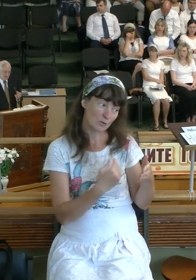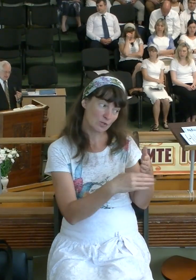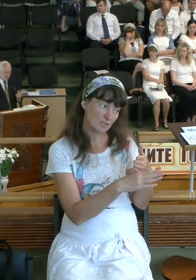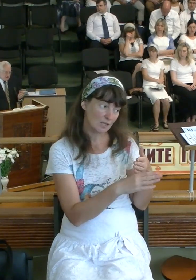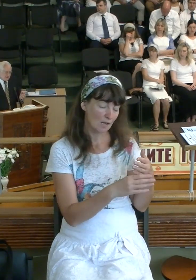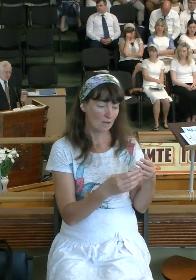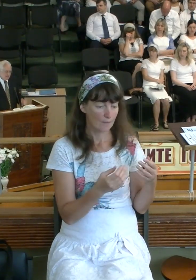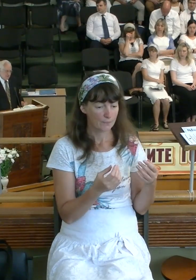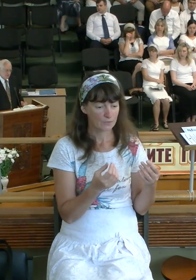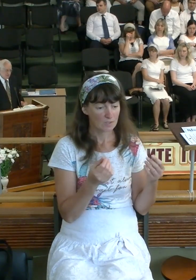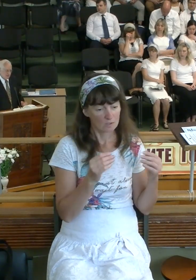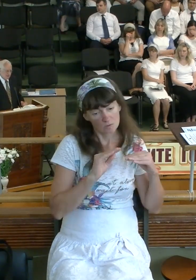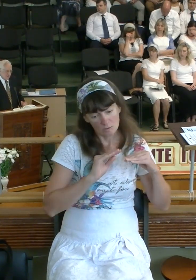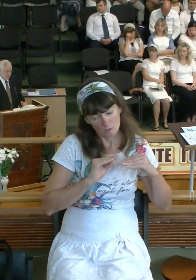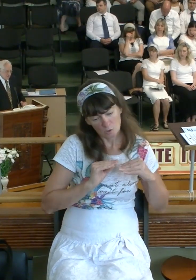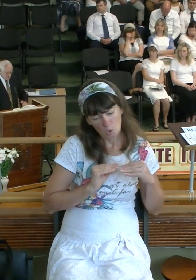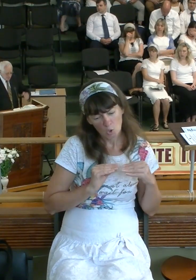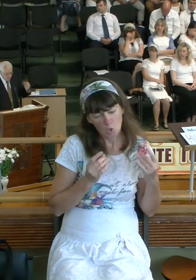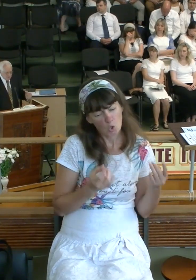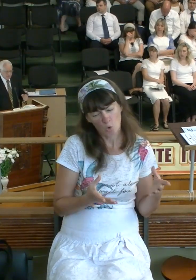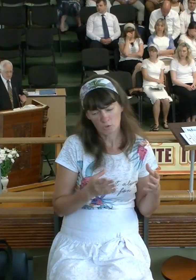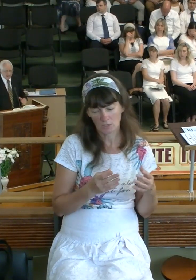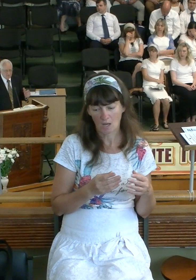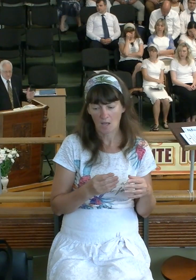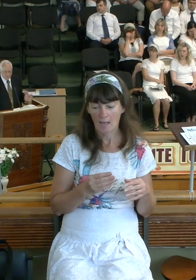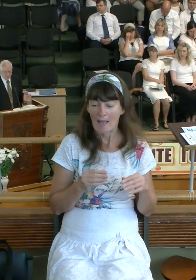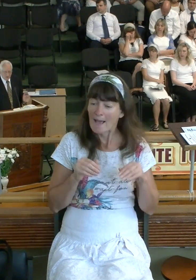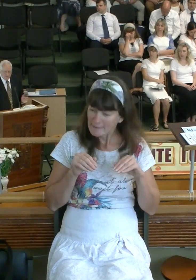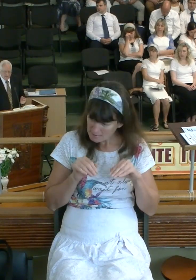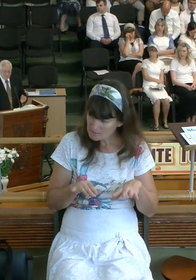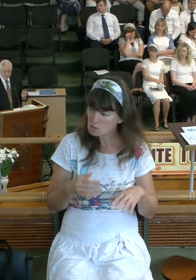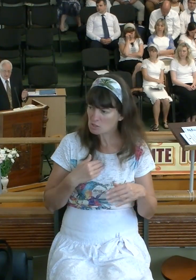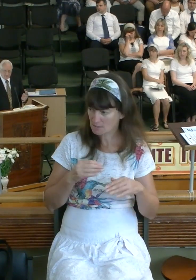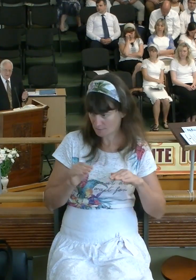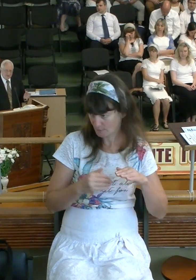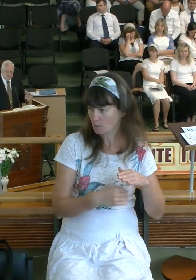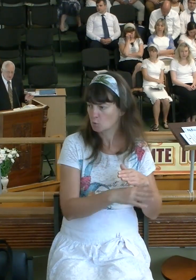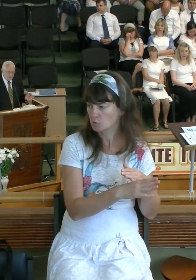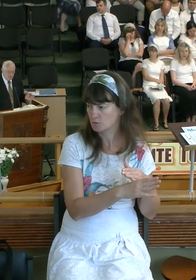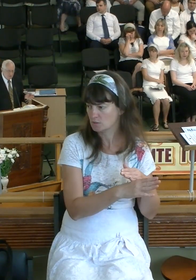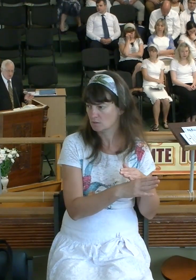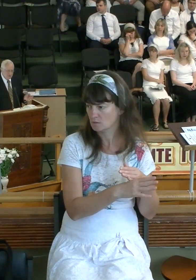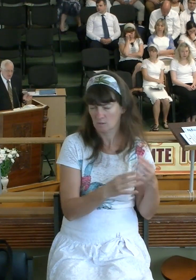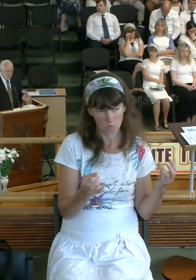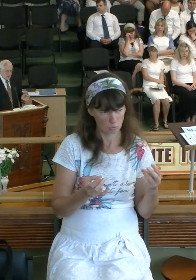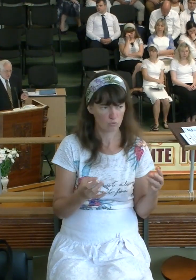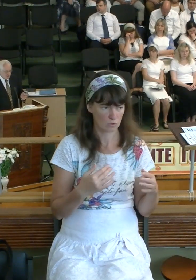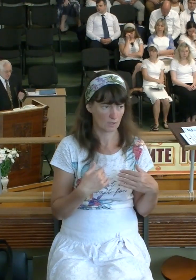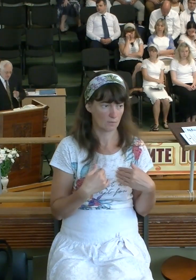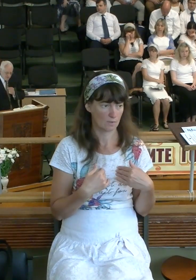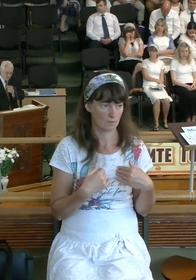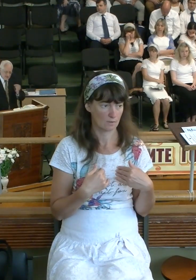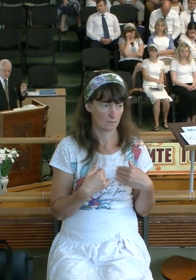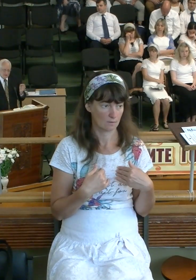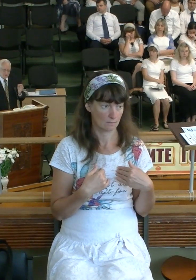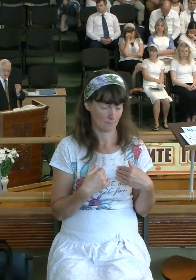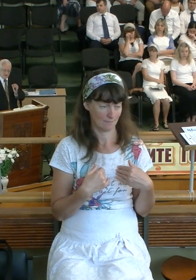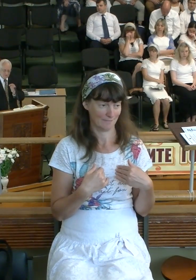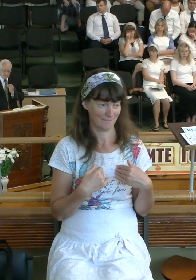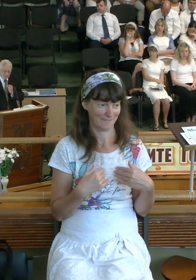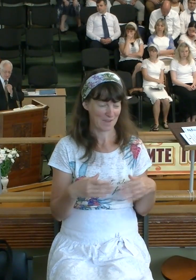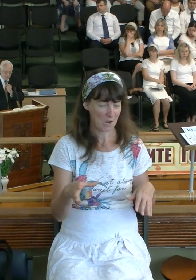кротко, братья, разрешите мне уйти. Он не просто встал и ушел. Братья, разрешите мне уйти. Говорит, весь